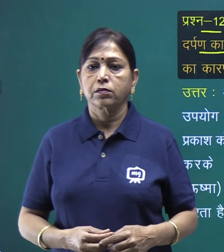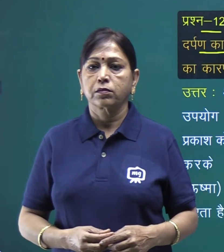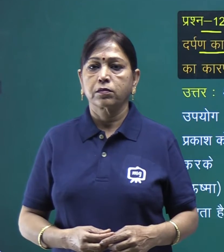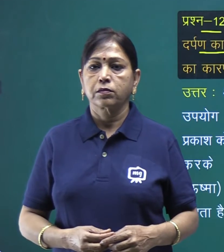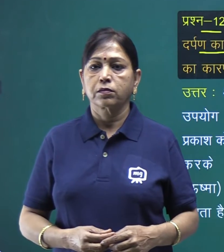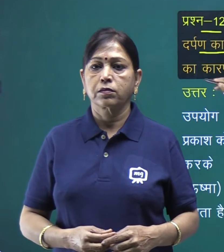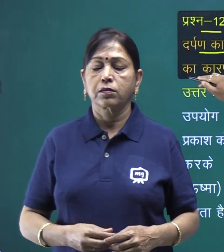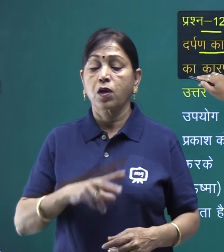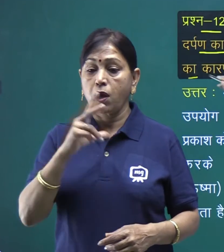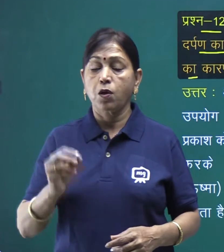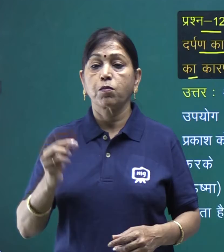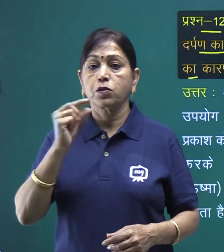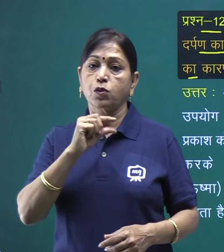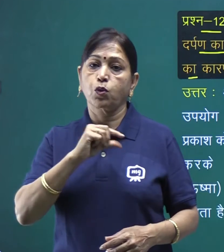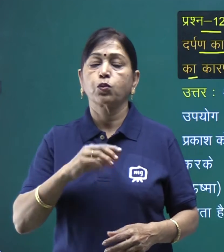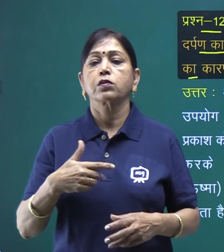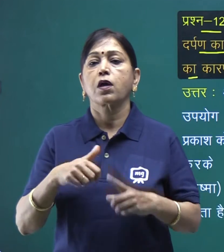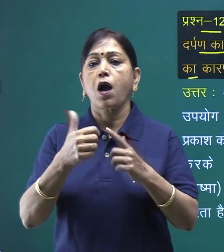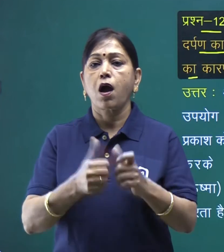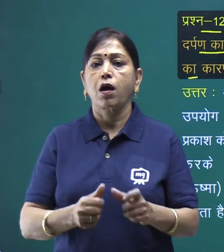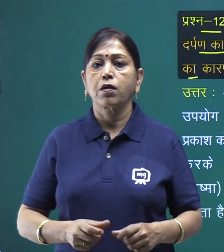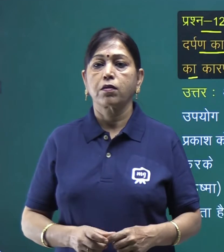एवं इसके उपयोग का